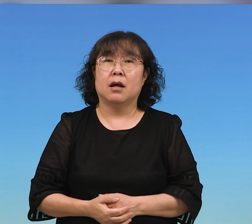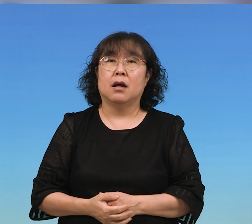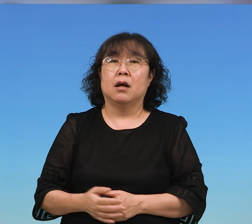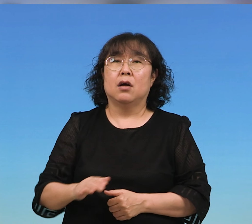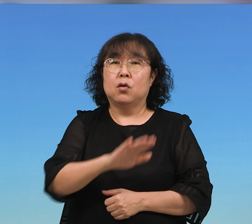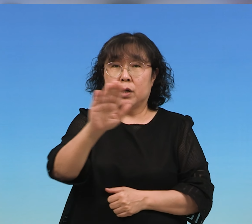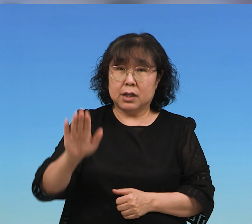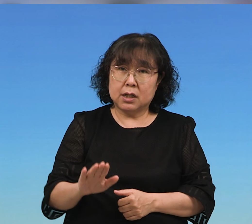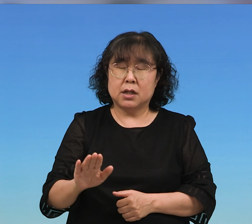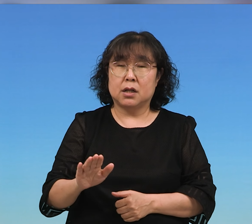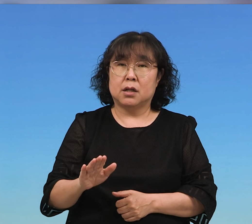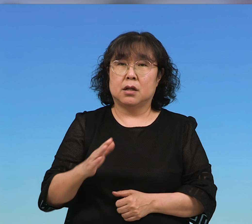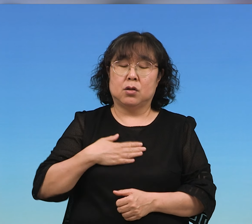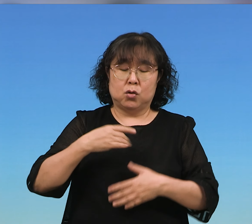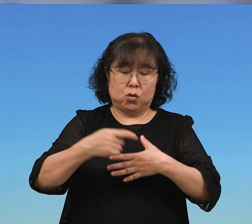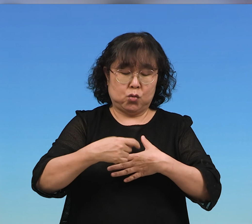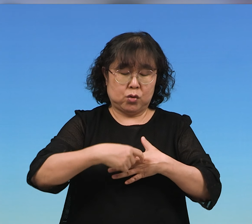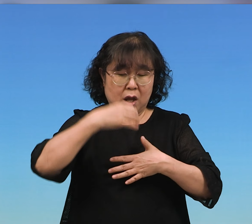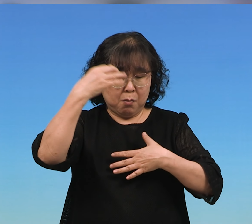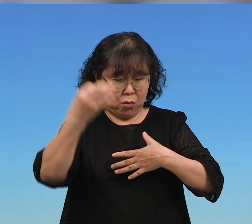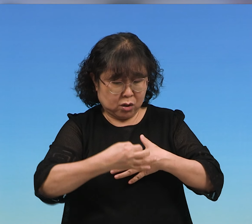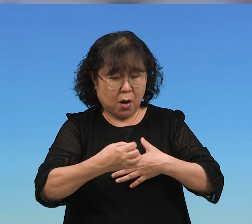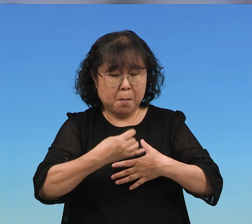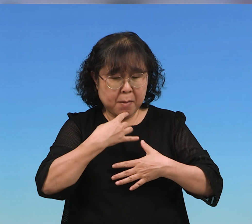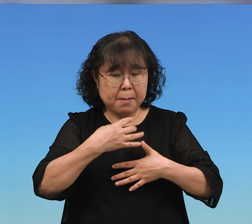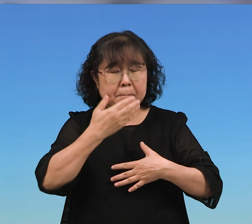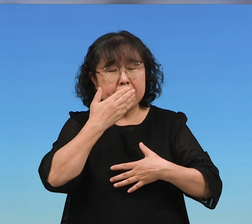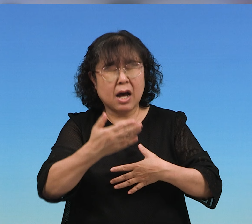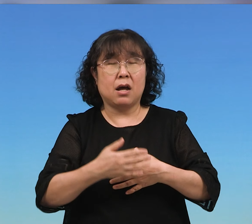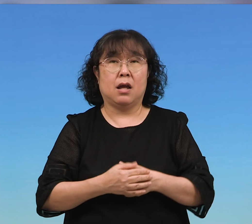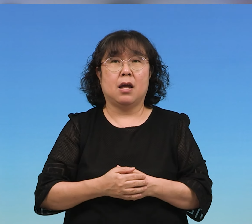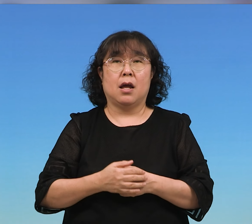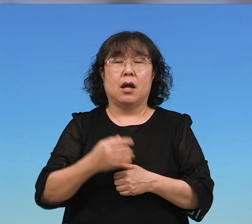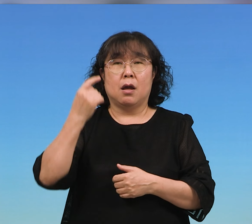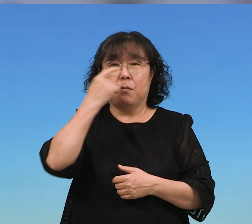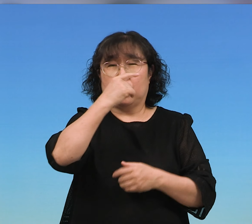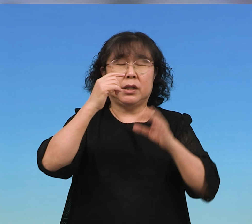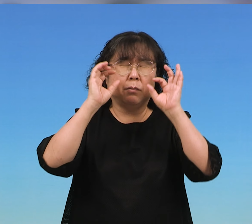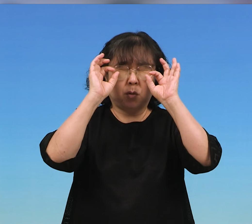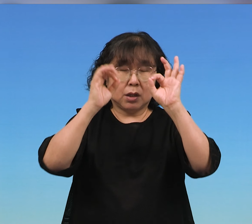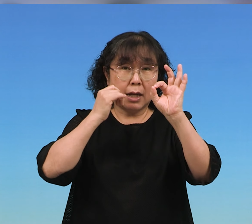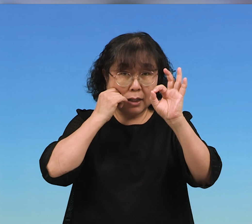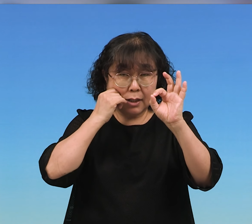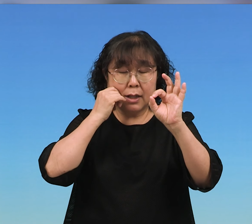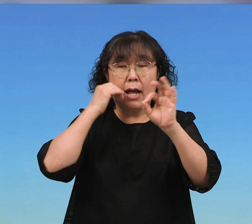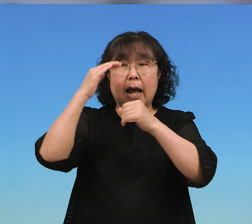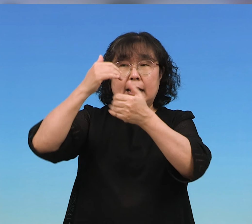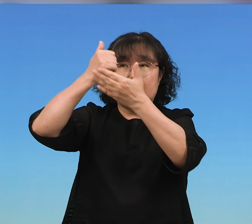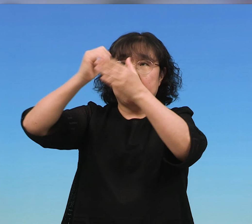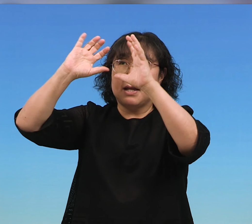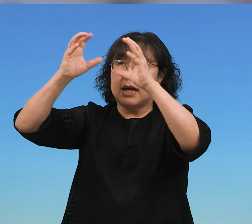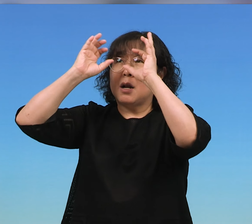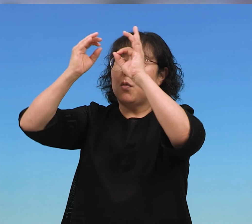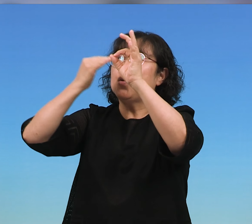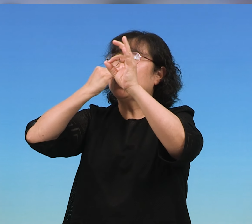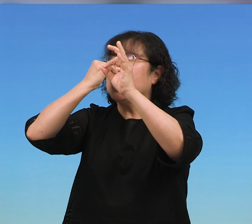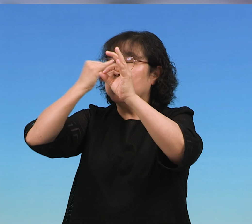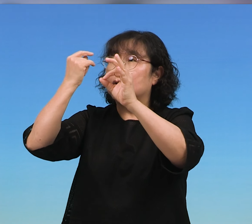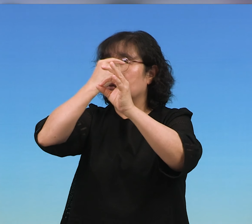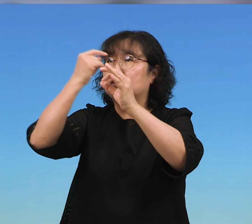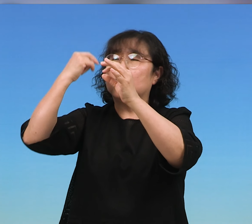구하기보다는 안목을 주시기 원합니다. 우리는 보이는 것밖에는 보지 못합니다. 보이지 않는 하나님의 나라를 볼 수 있는